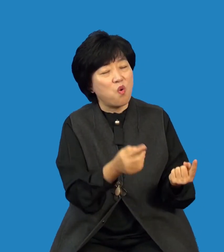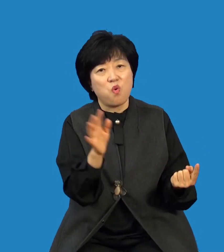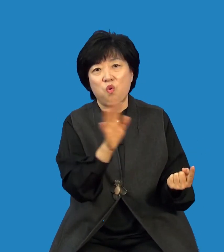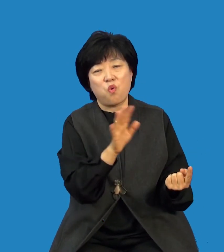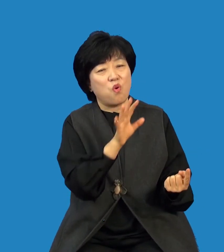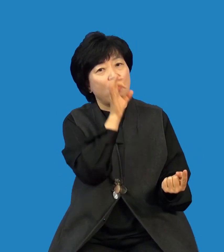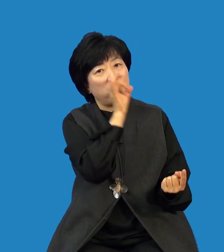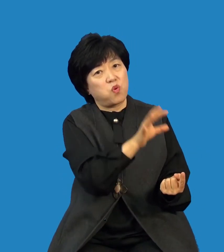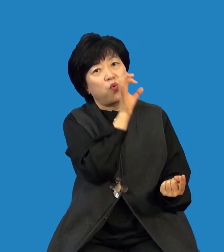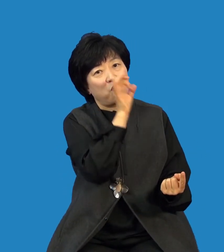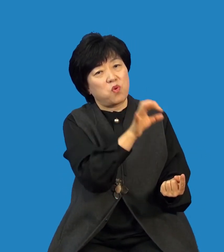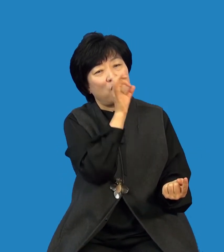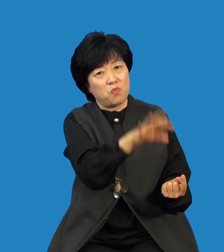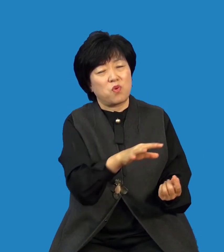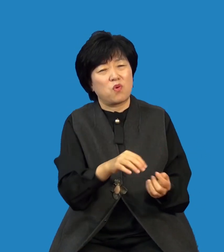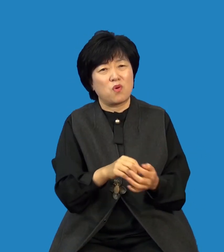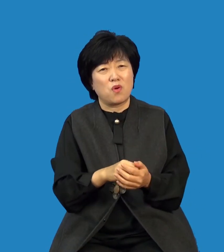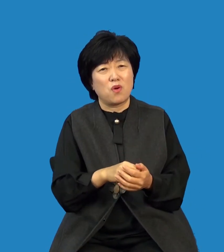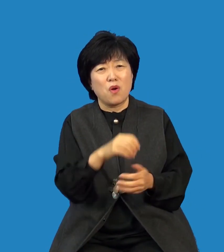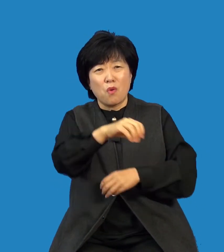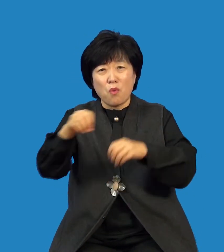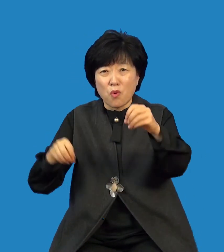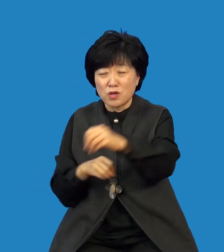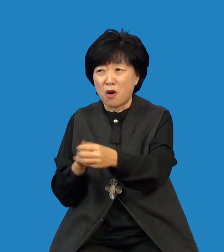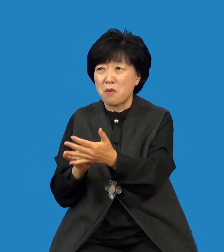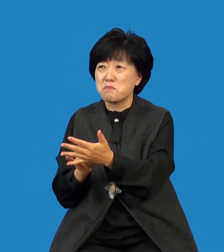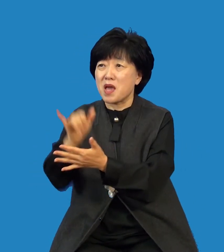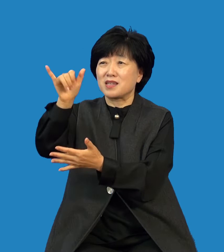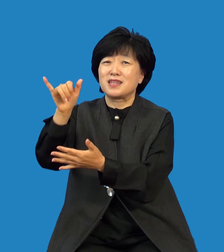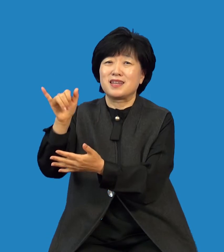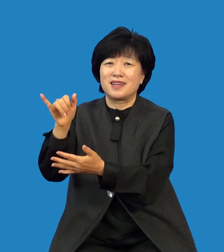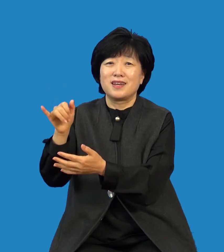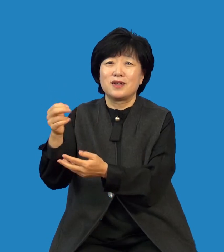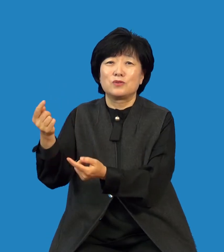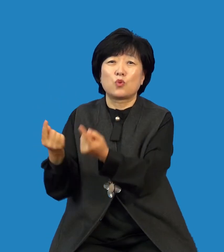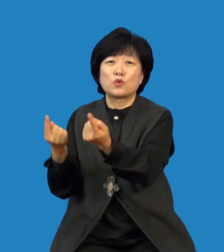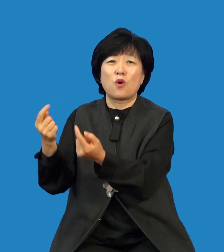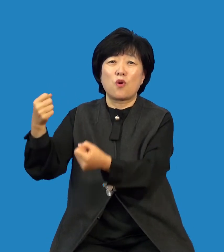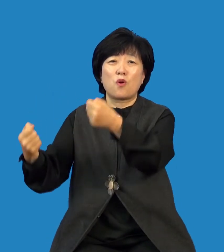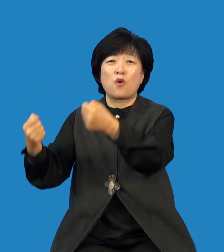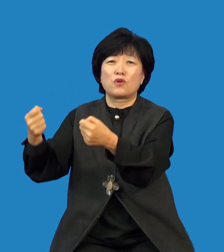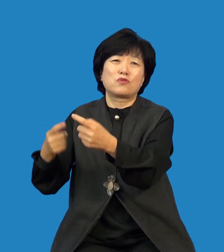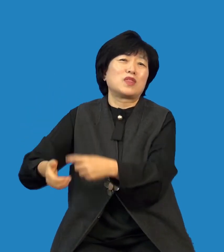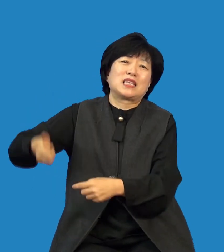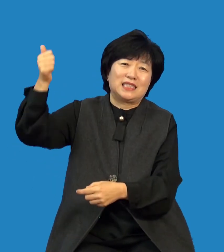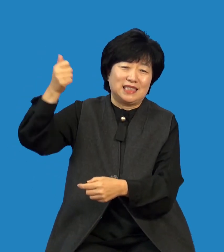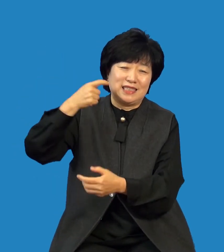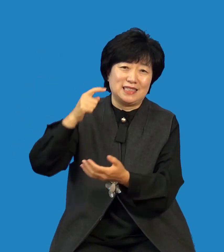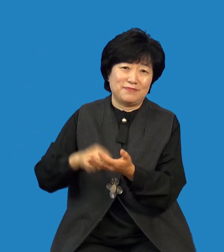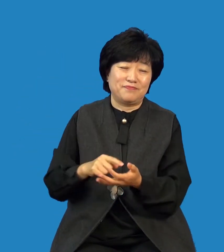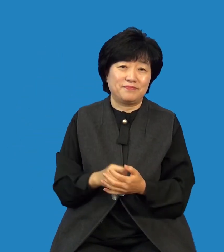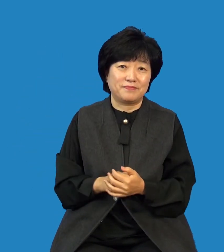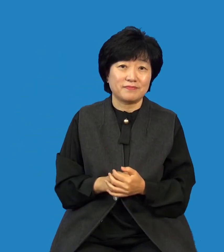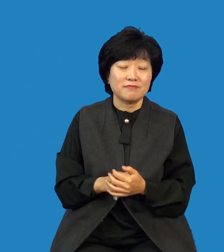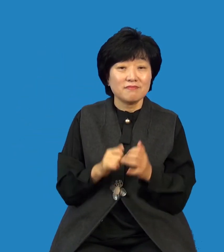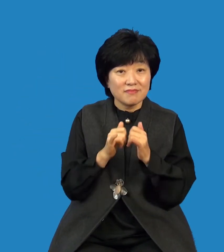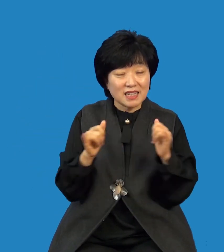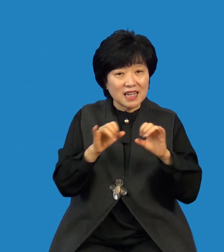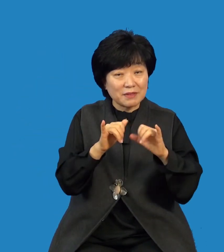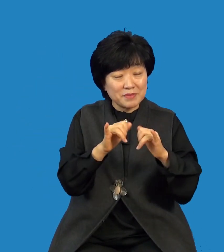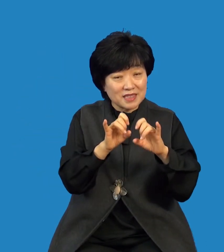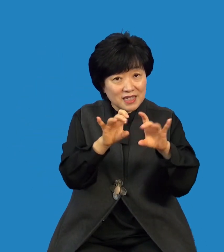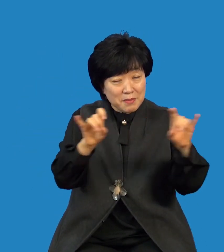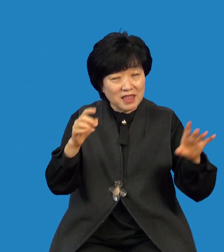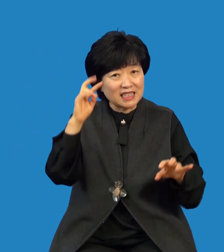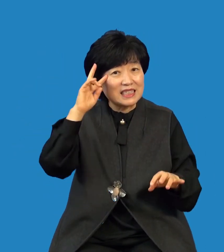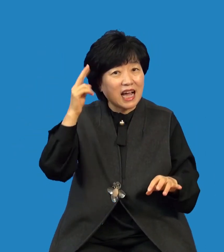쉽지. 그런데 사람들이 놀랍도록 착각하고 있는 것 중에 하나는 뭐냐면 내가 조종관을 잡으면 잘 운전할 수 있을 거라고 생각하는 거예요.